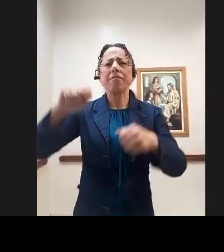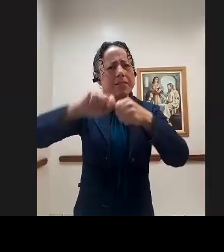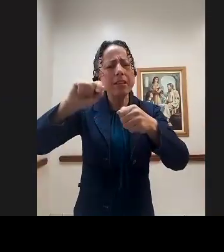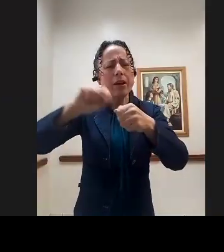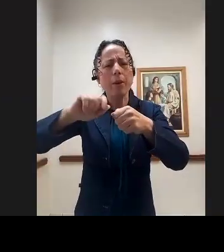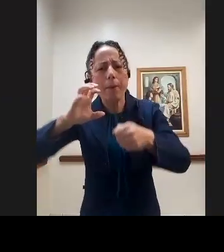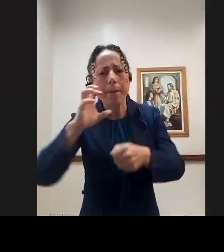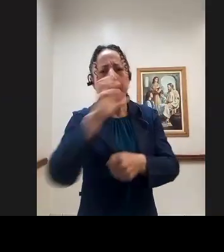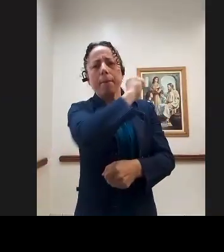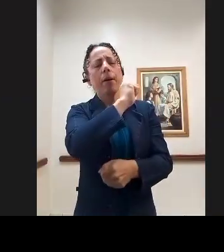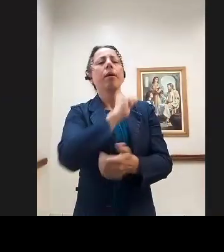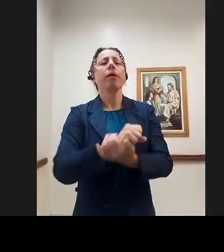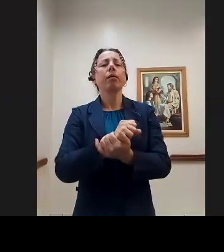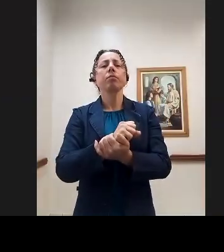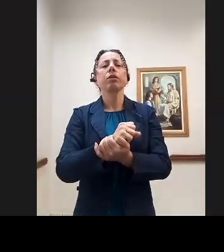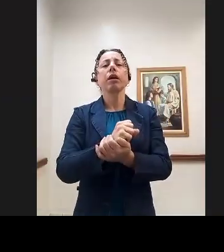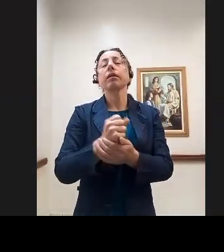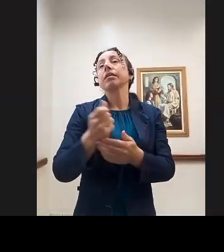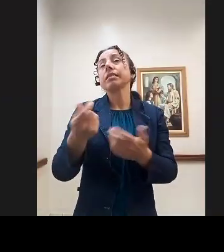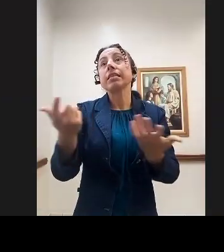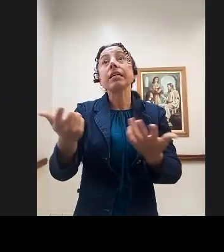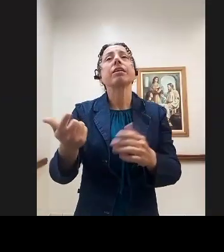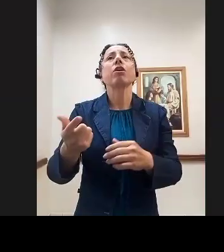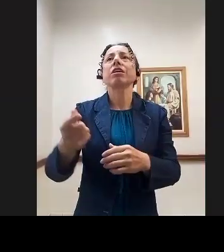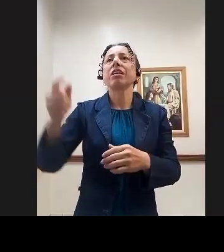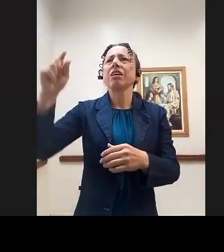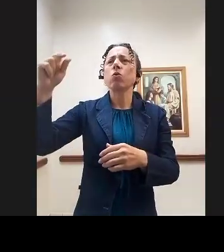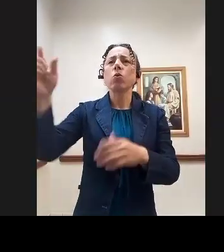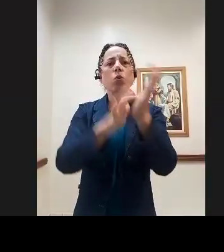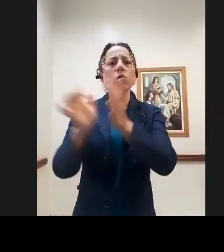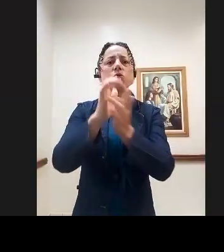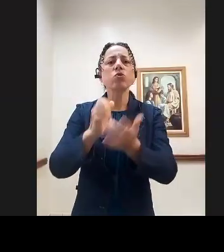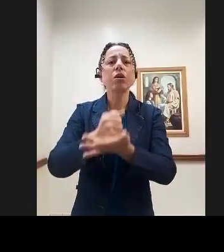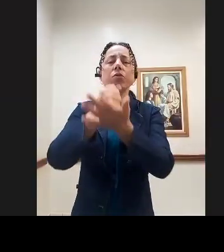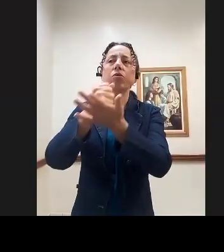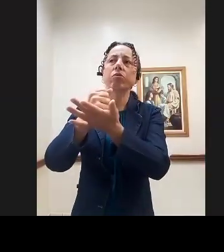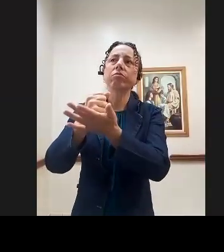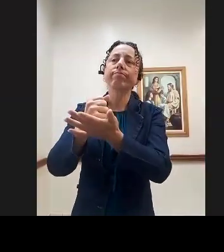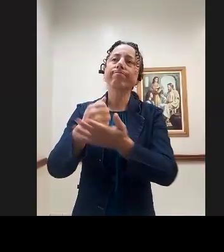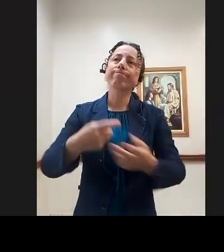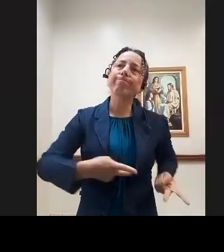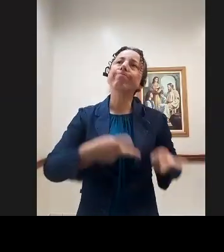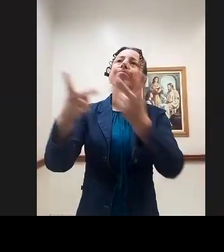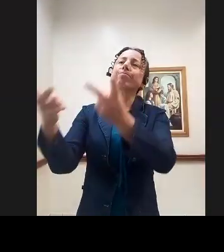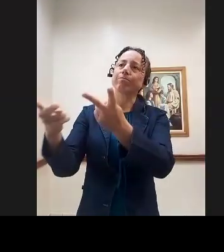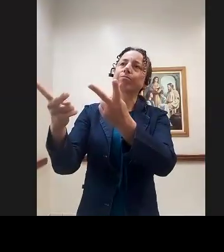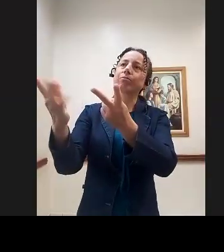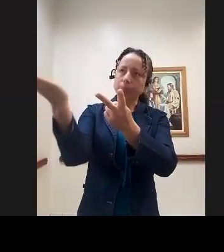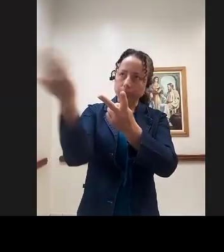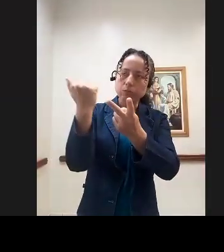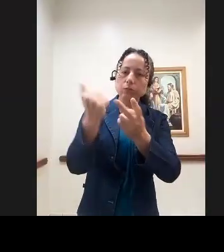pedia na época quem vivia aqui conosco. Me segue. Vem e me